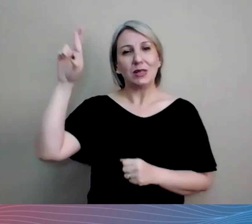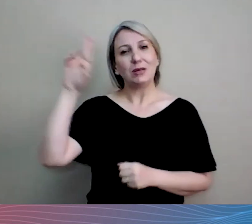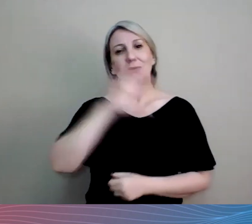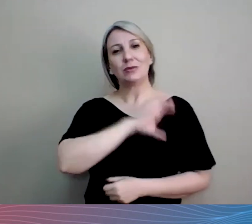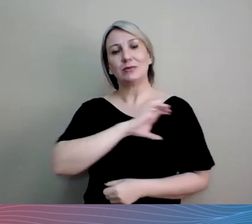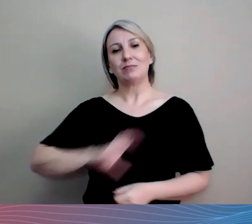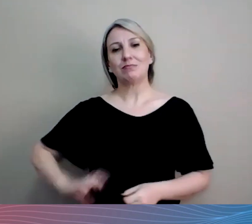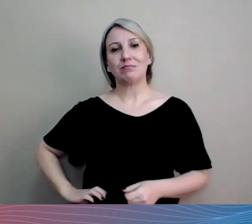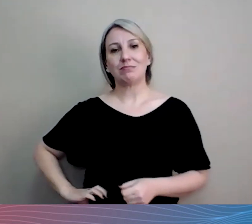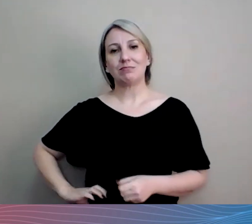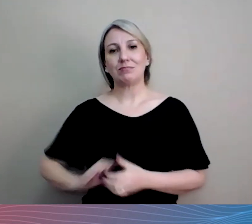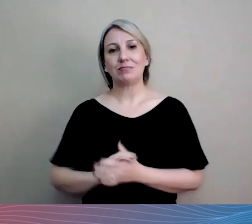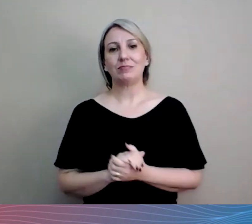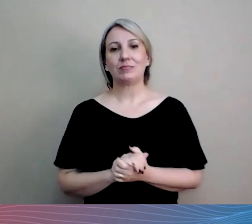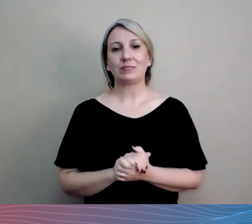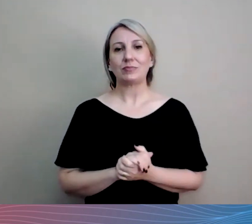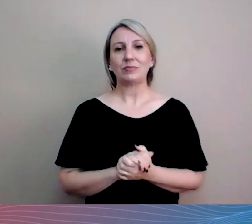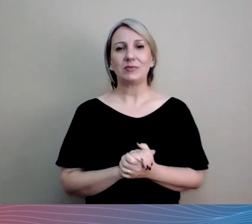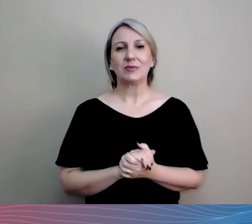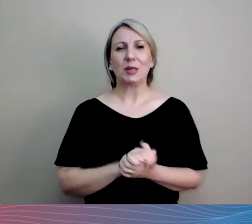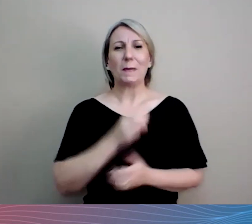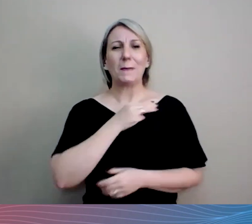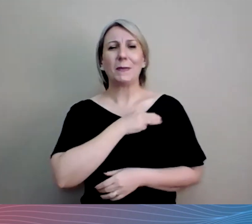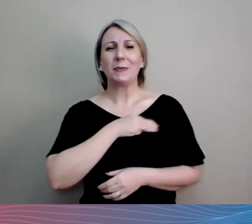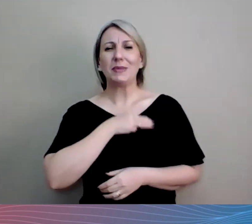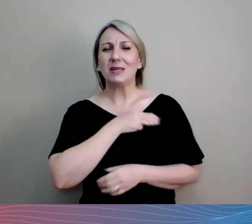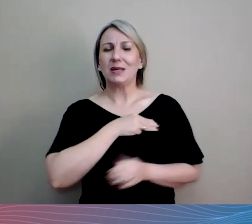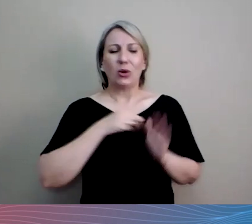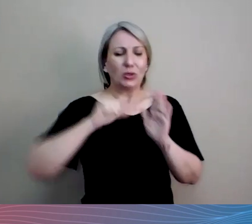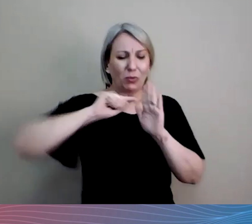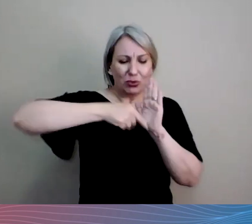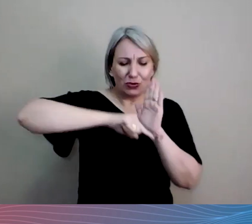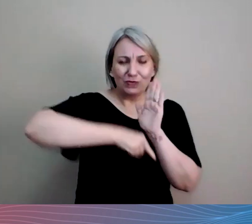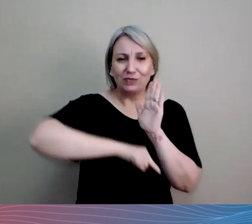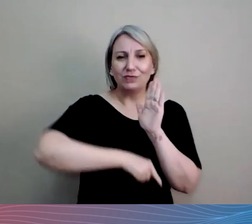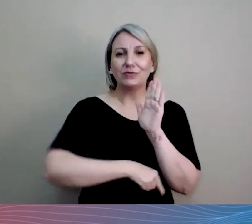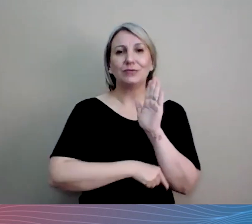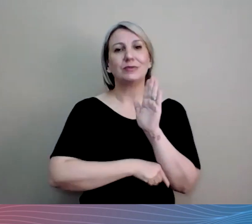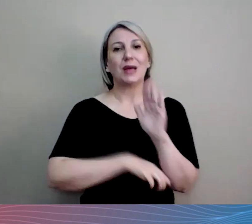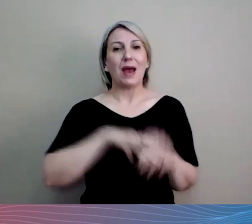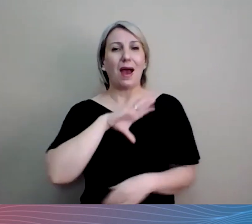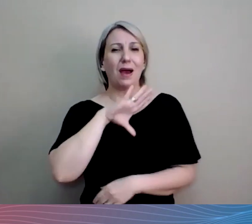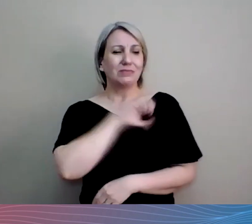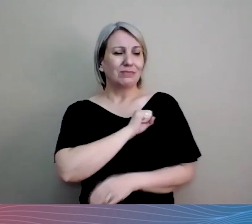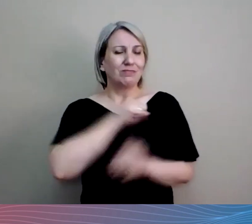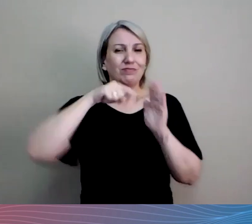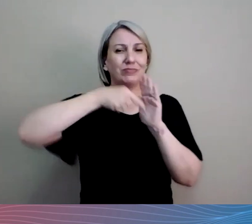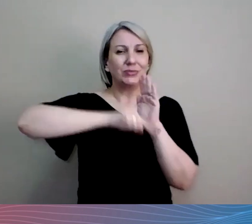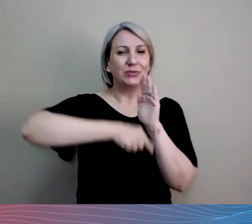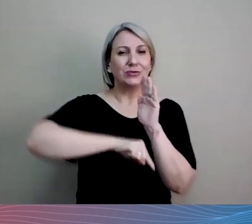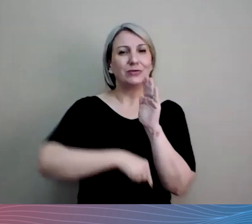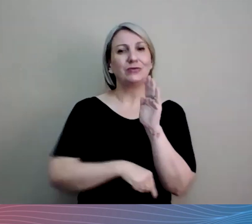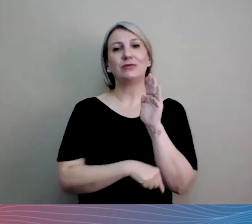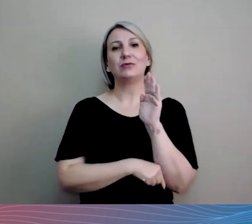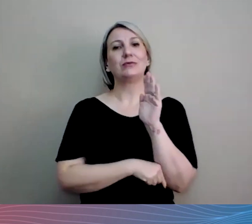entranhados afetos e de misericórdia. Irmãos, aí nós vamos ter esse esplânquinon de Cristo para lidar